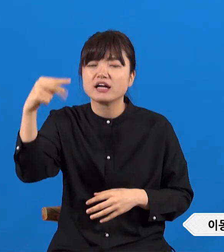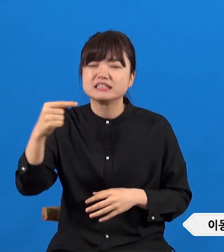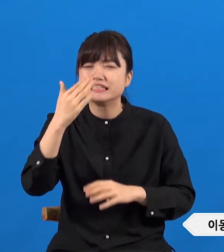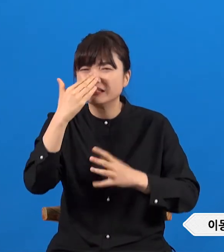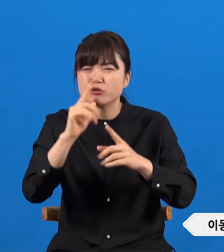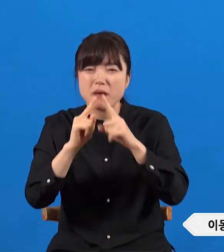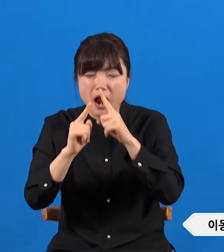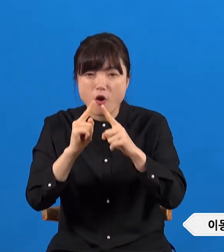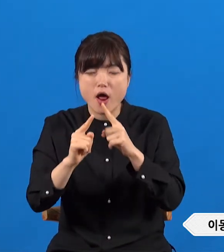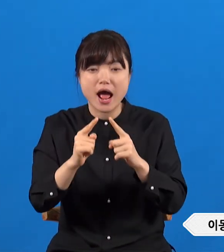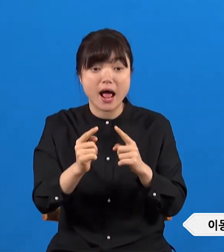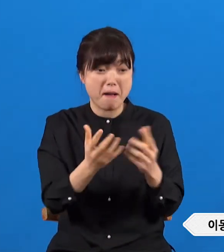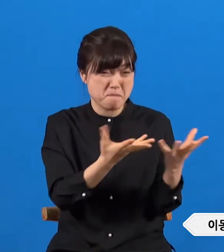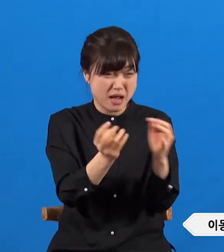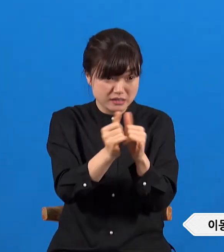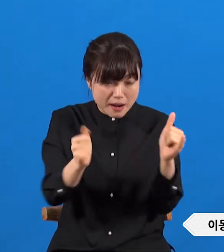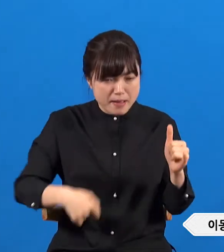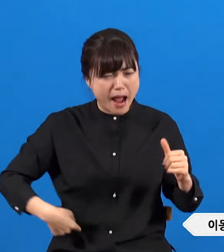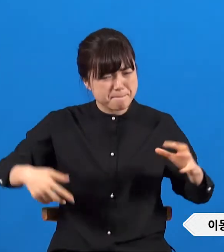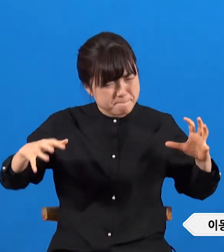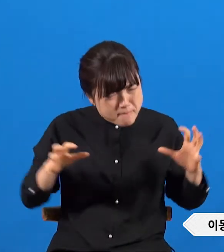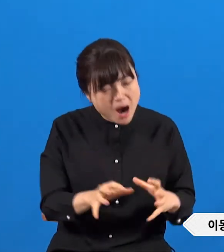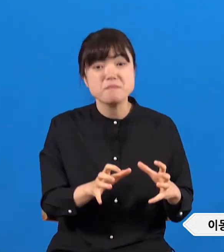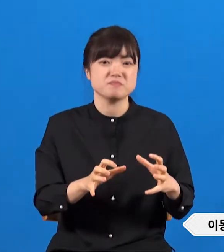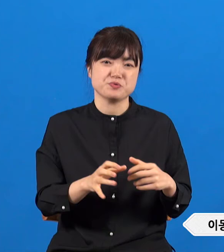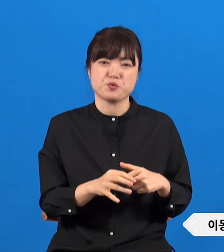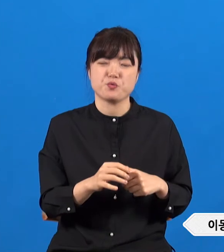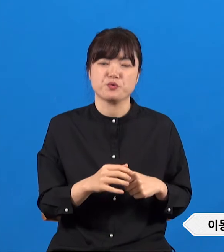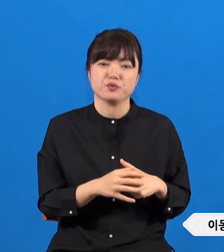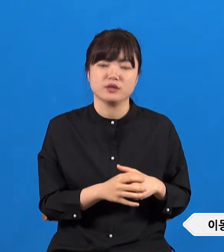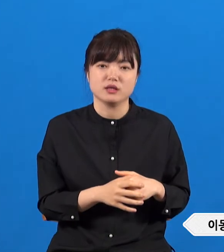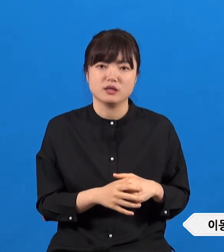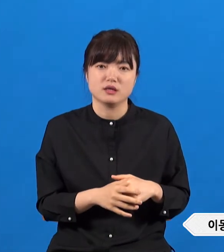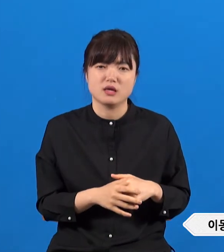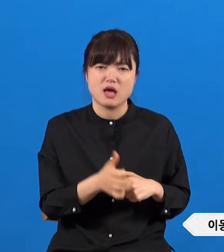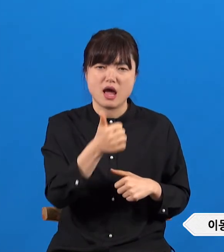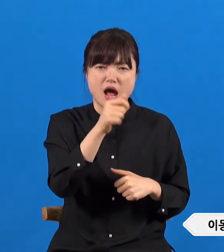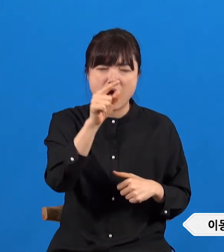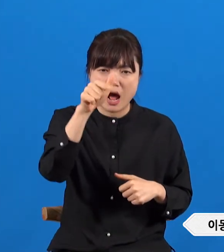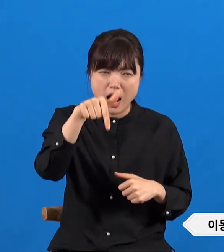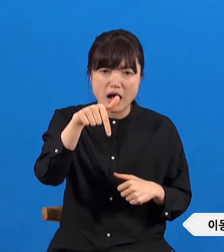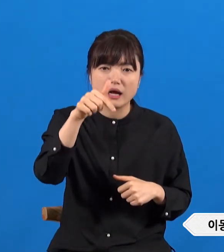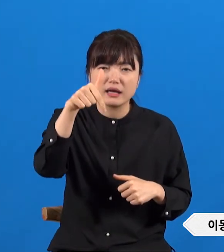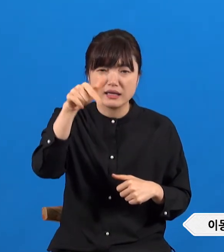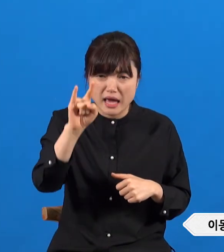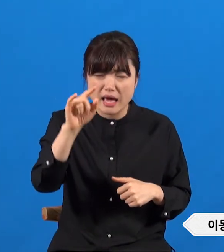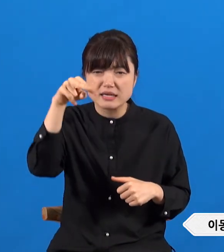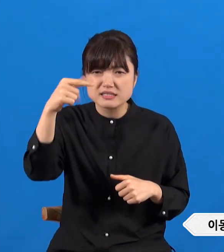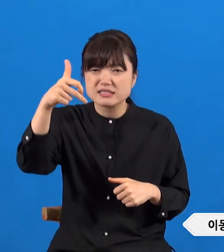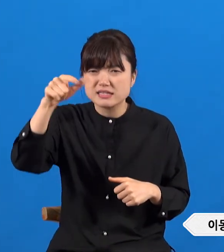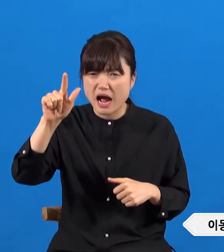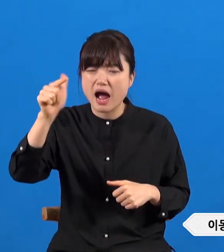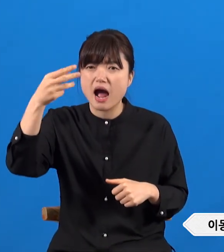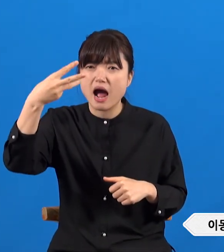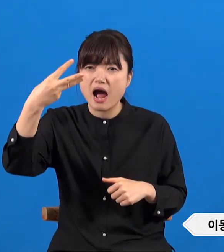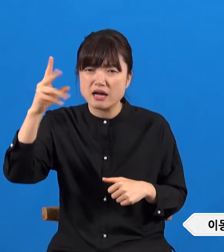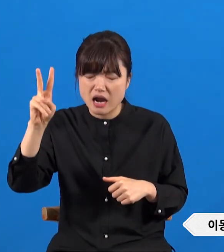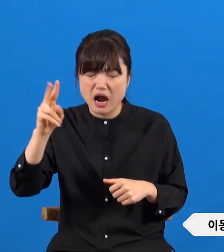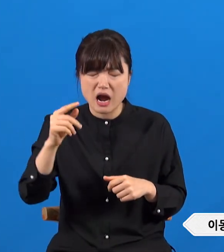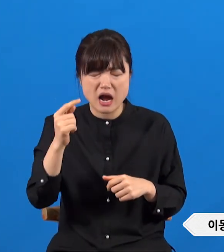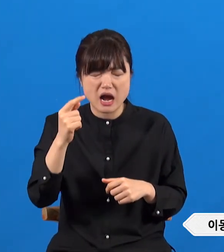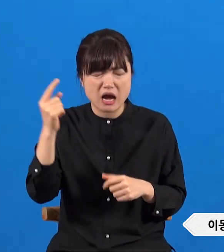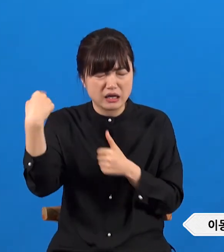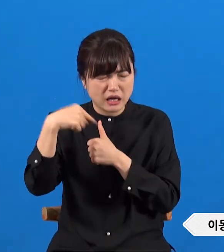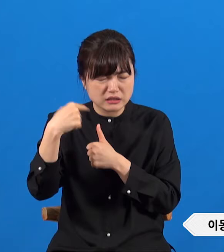사람들이 한 사람처럼 모인 것입니다. 아마도 그때 학개나 스가랴 같은 선지자들의 메시지를 듣고